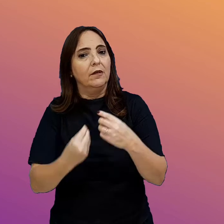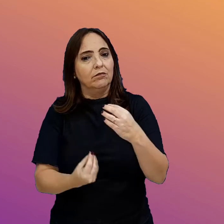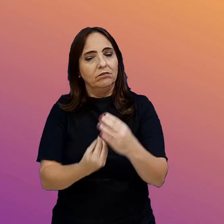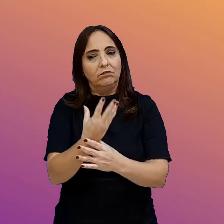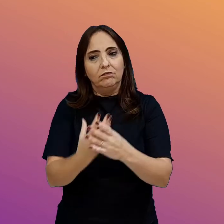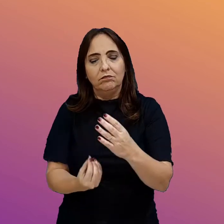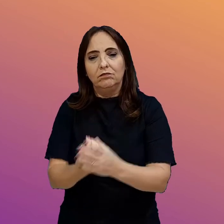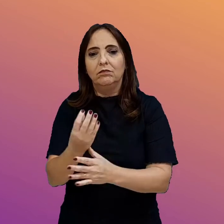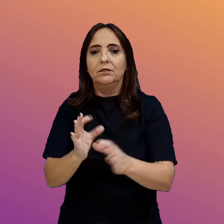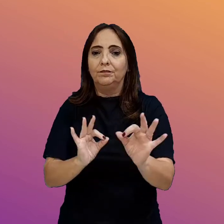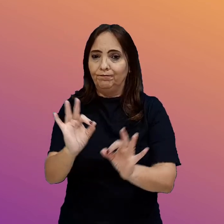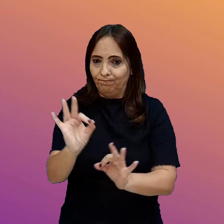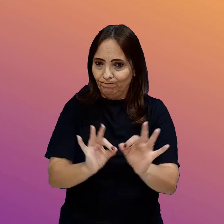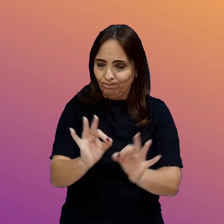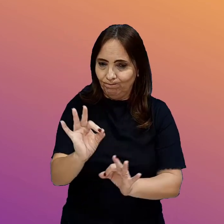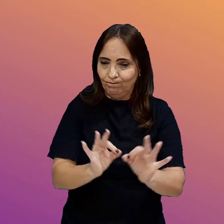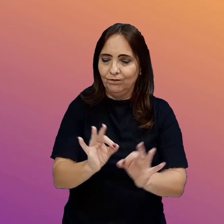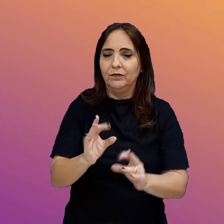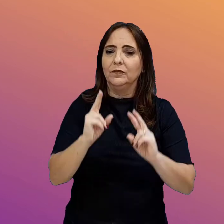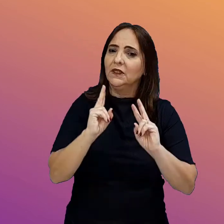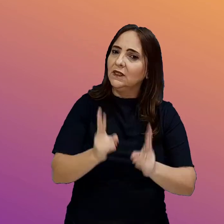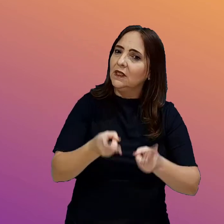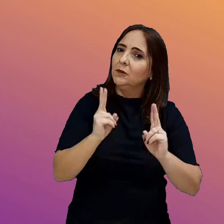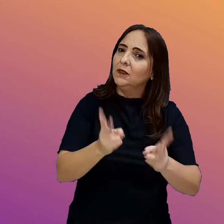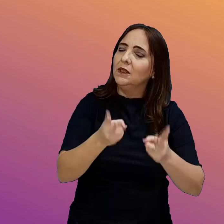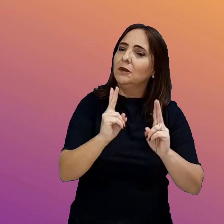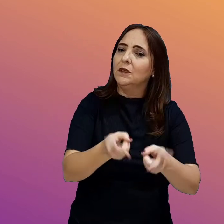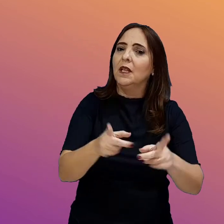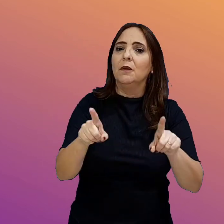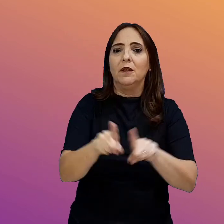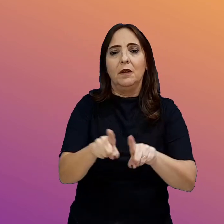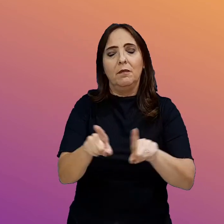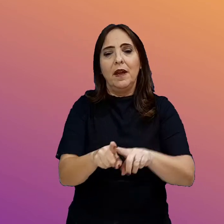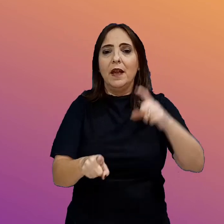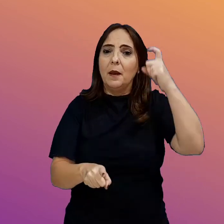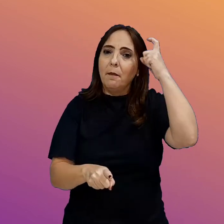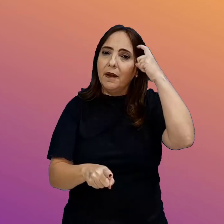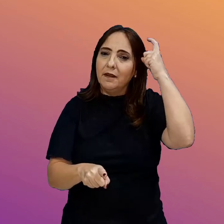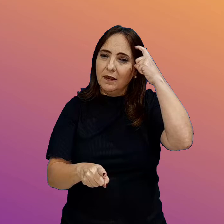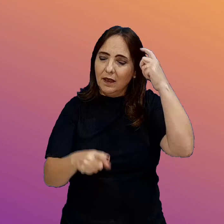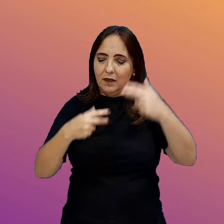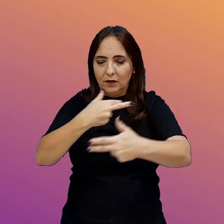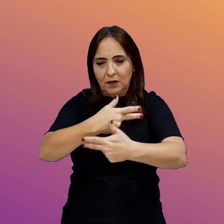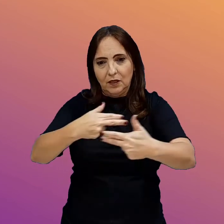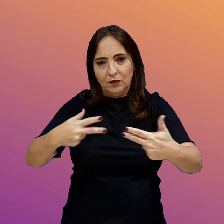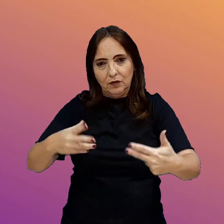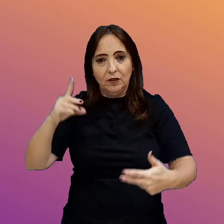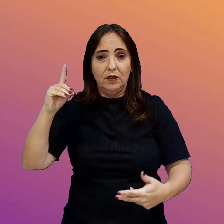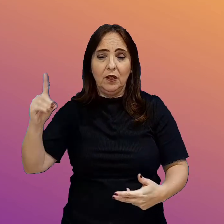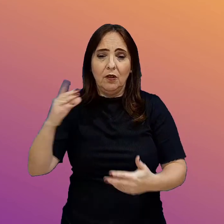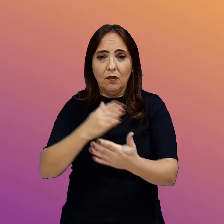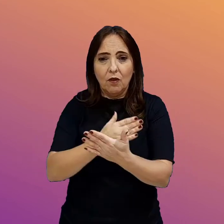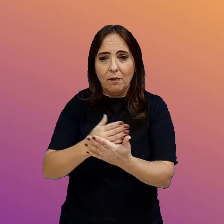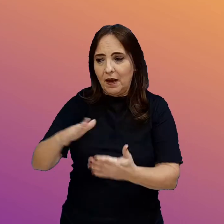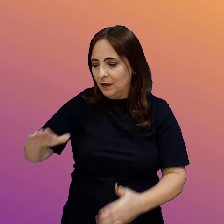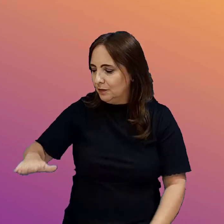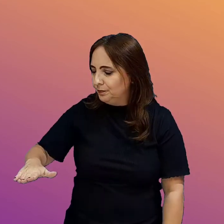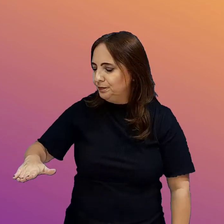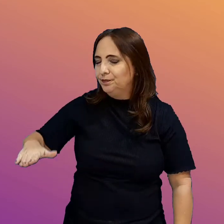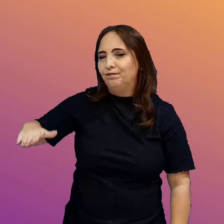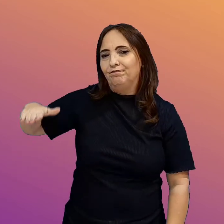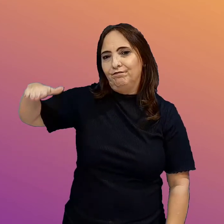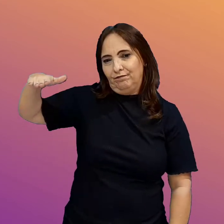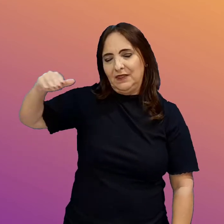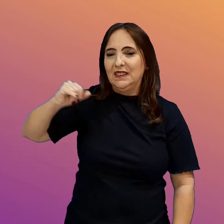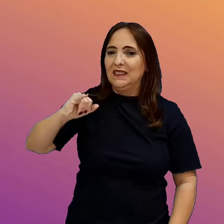planejamento, criar o hábito de planejar também pensando nas coisas de Deus, começa de pequeno. Se a gente não faz isso